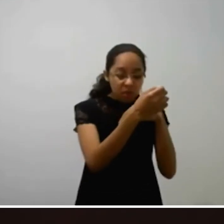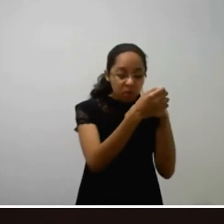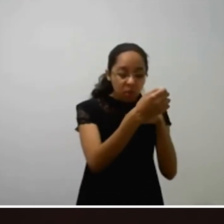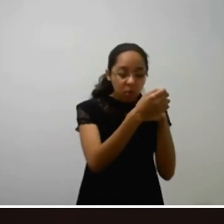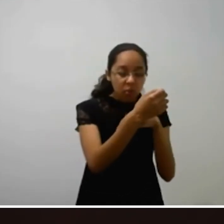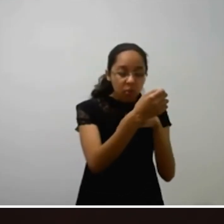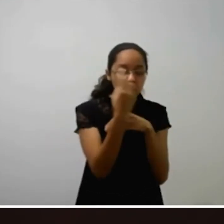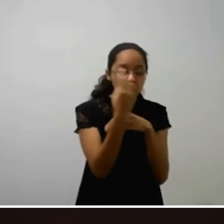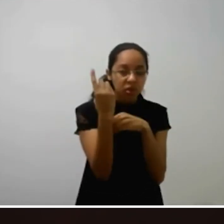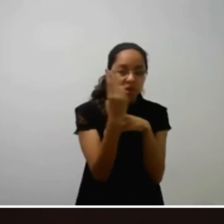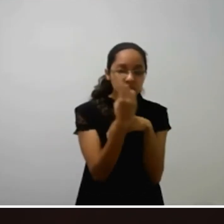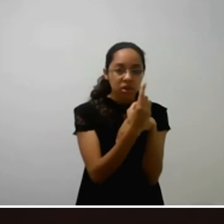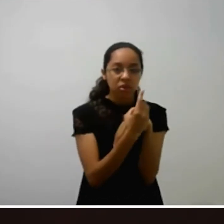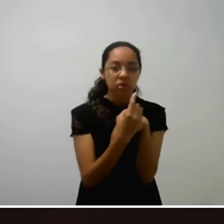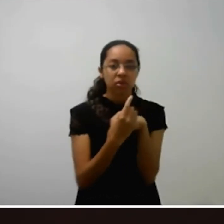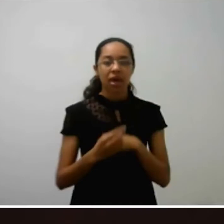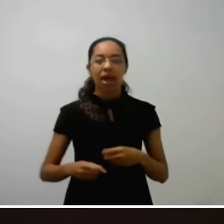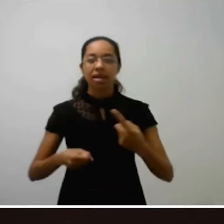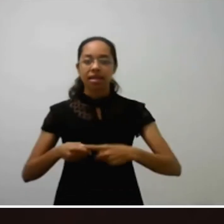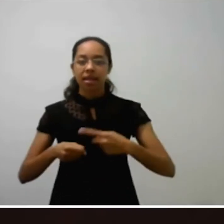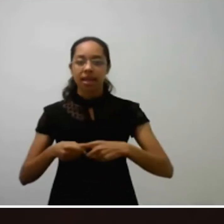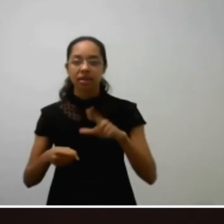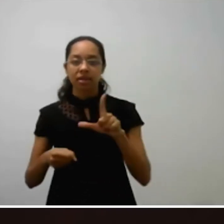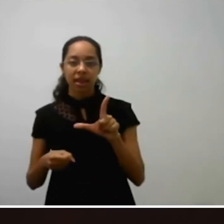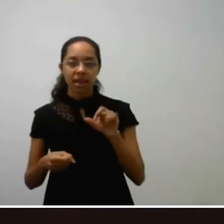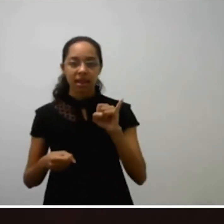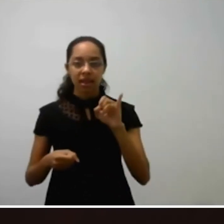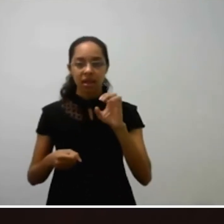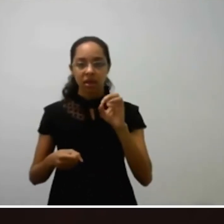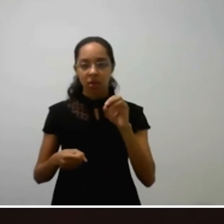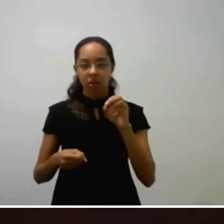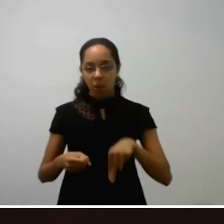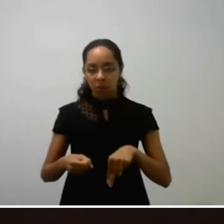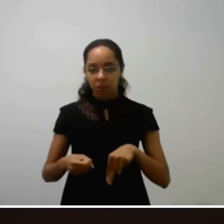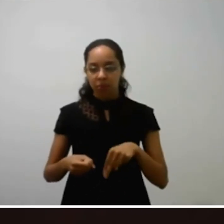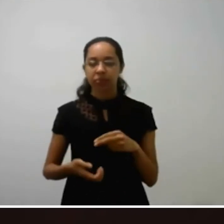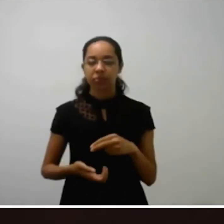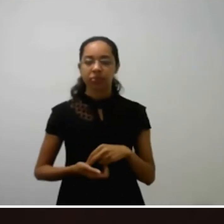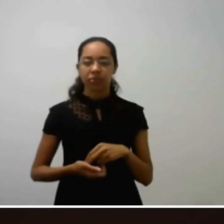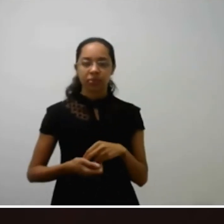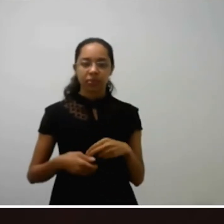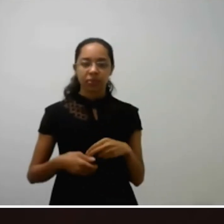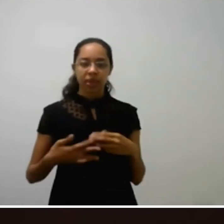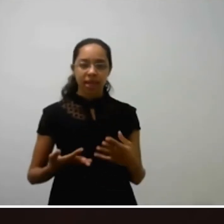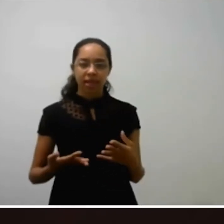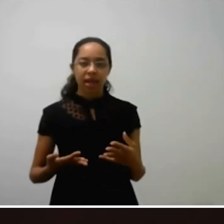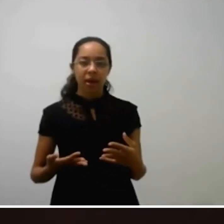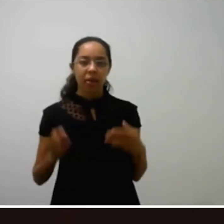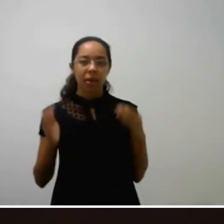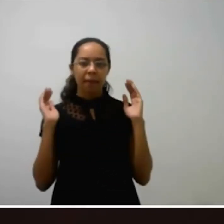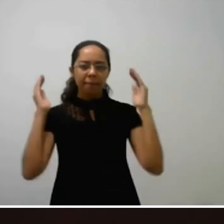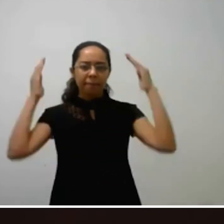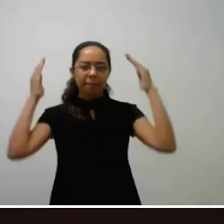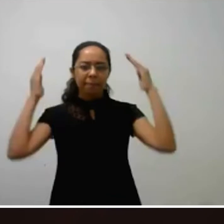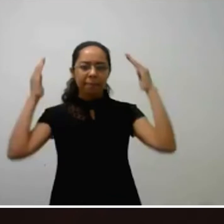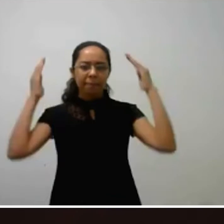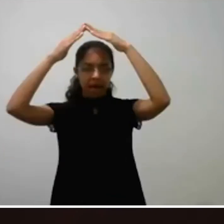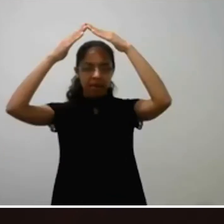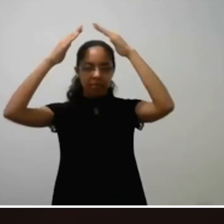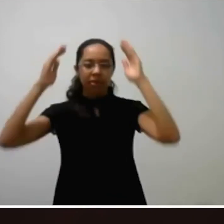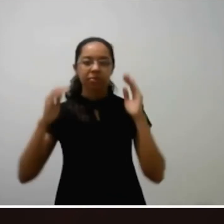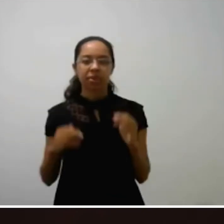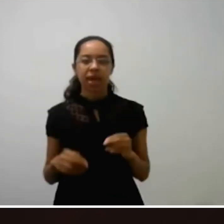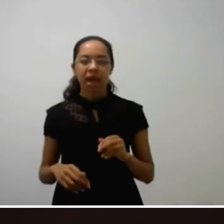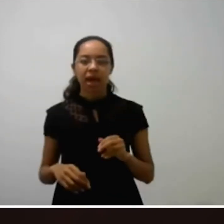seus arredores. Porém, quando o Papa Alexandre III ordenou as mais severas medidas,